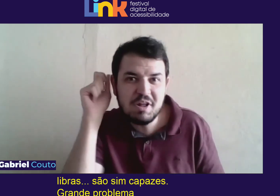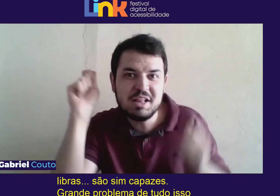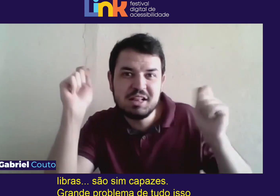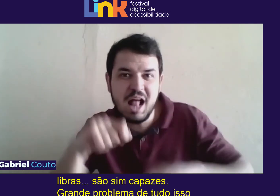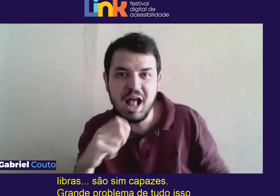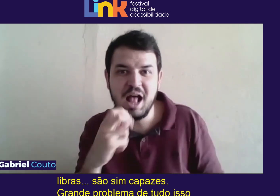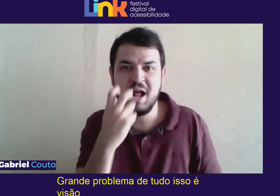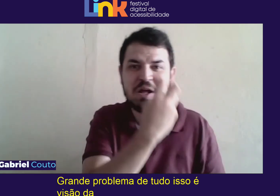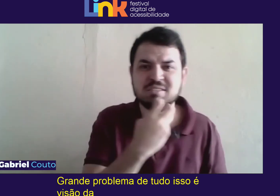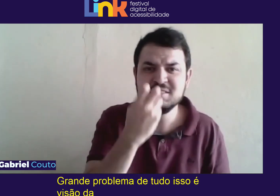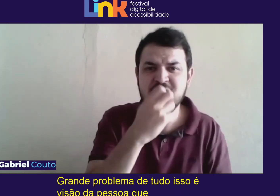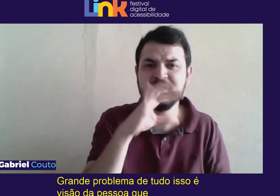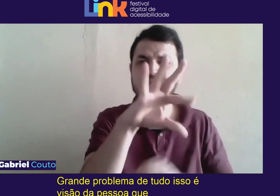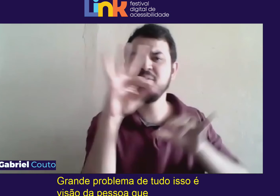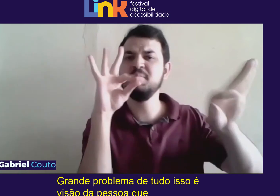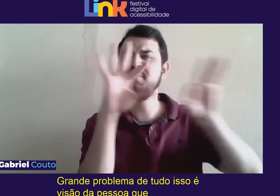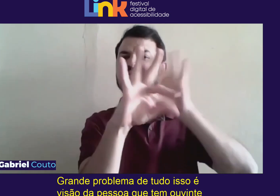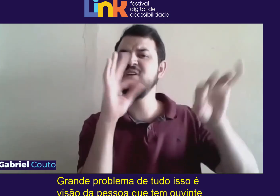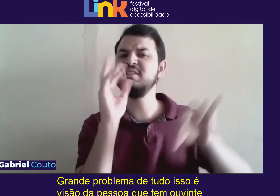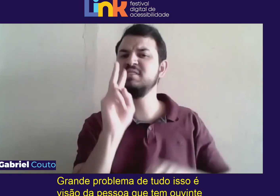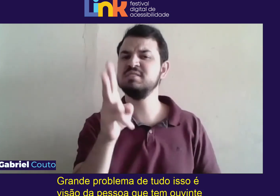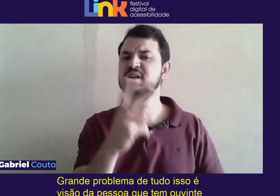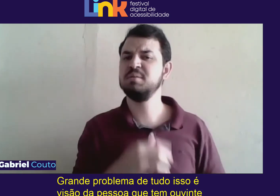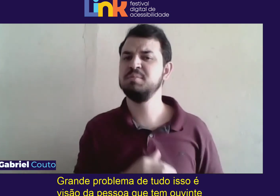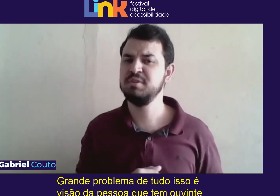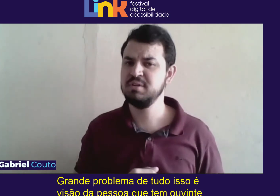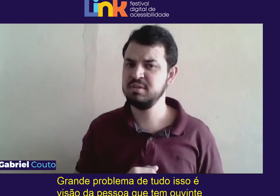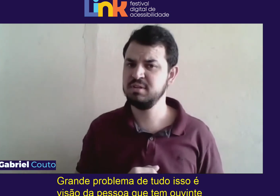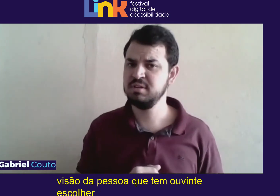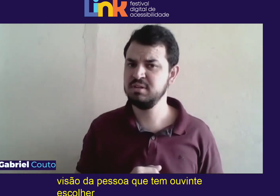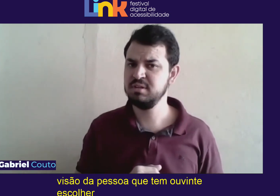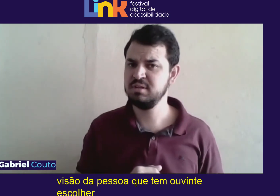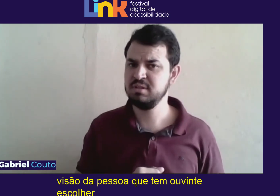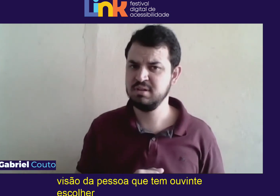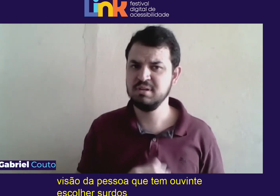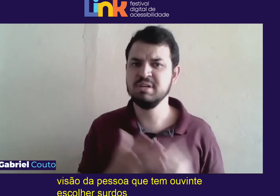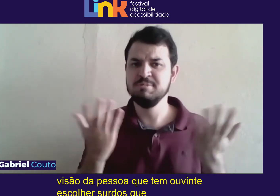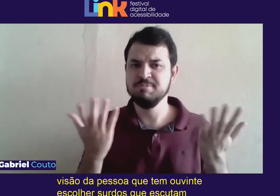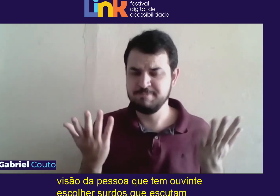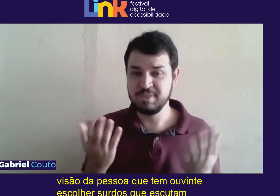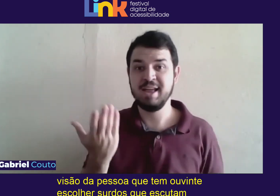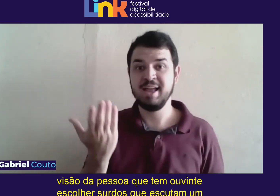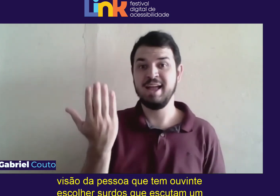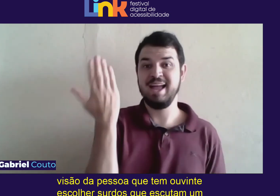em escolher surdos que escutam um pouco ou surdos que são somente oralizados.